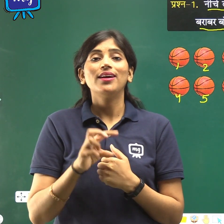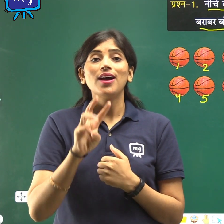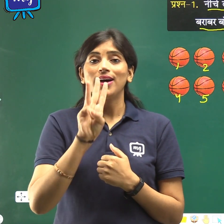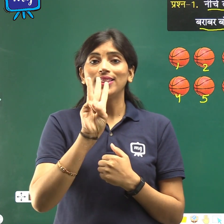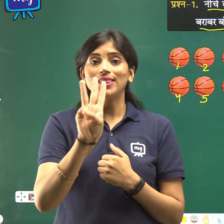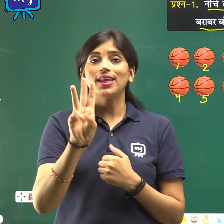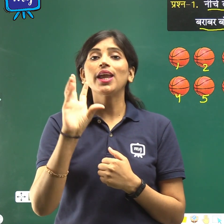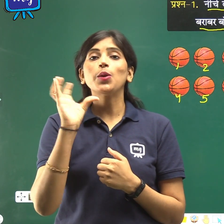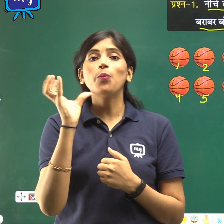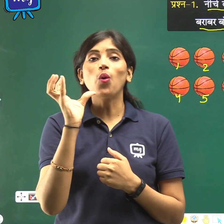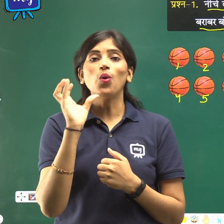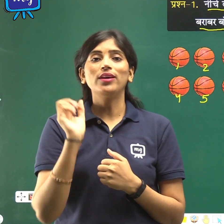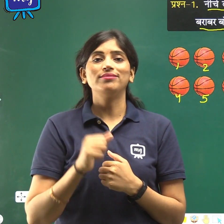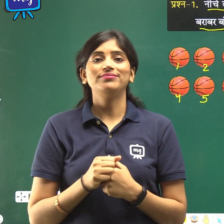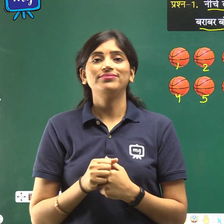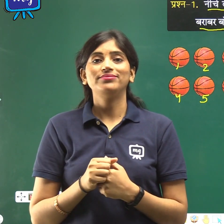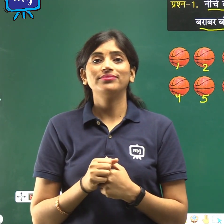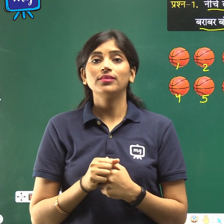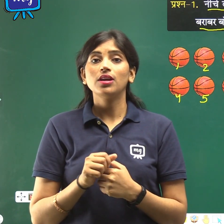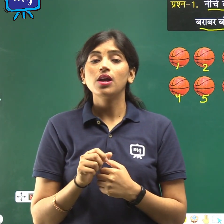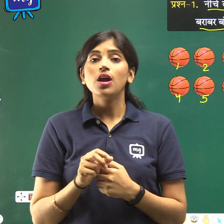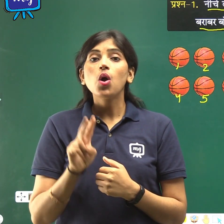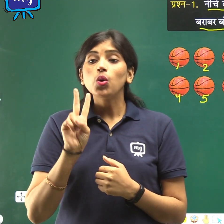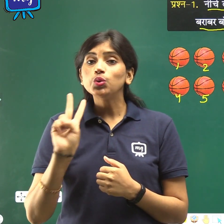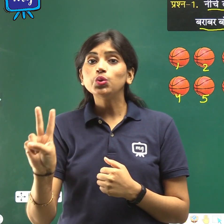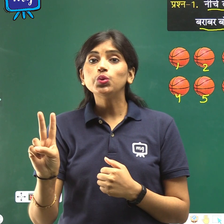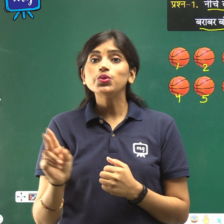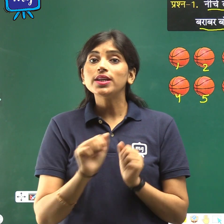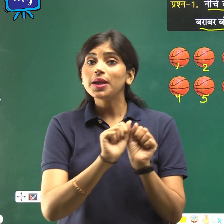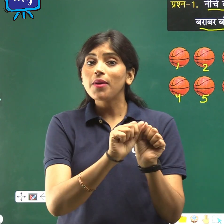3 बॉल। और दूसरे के पास